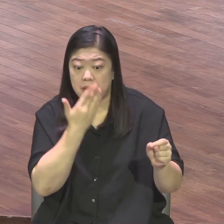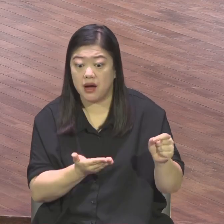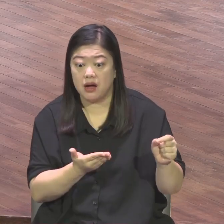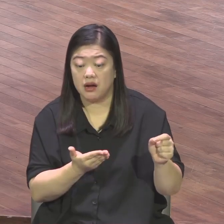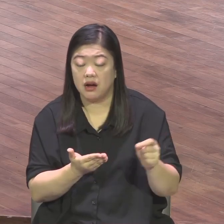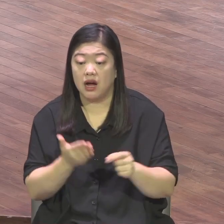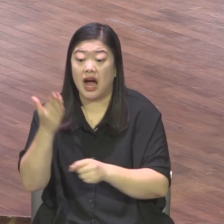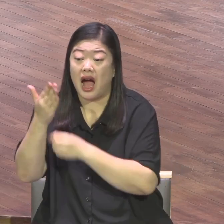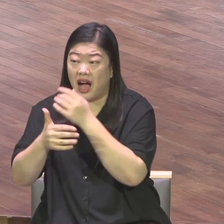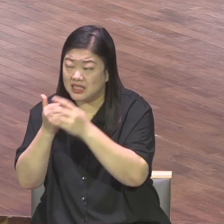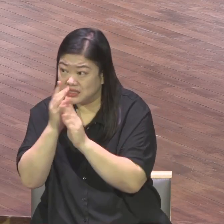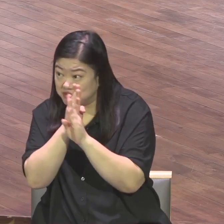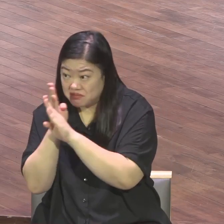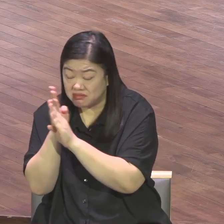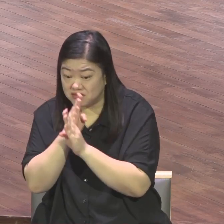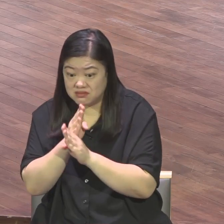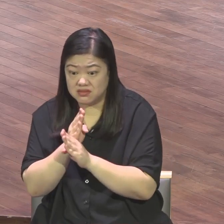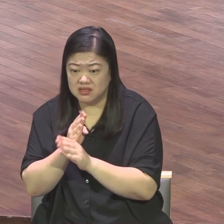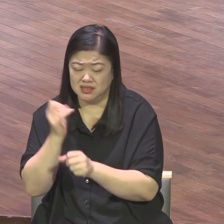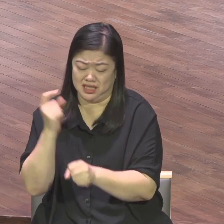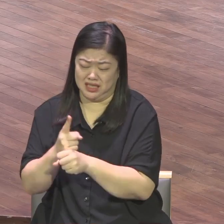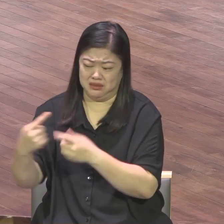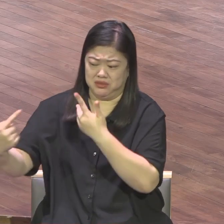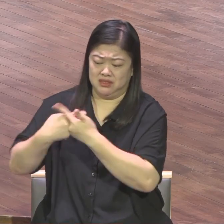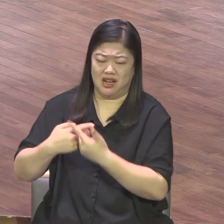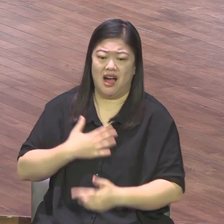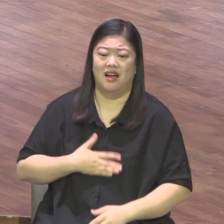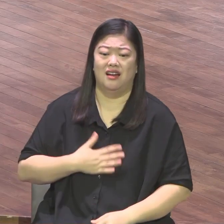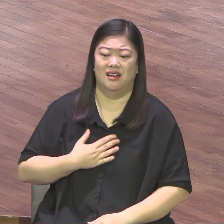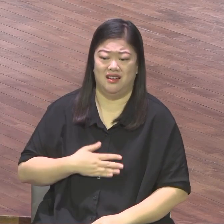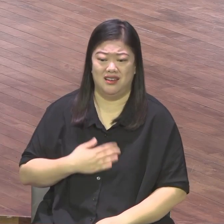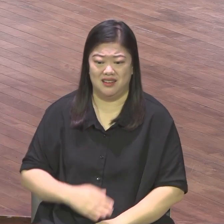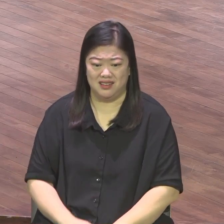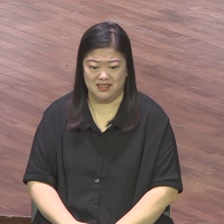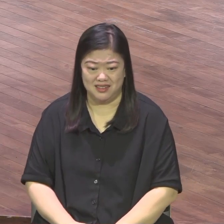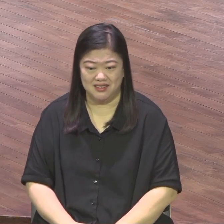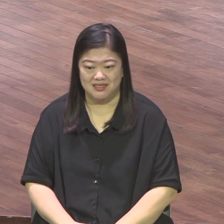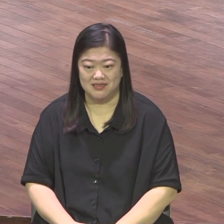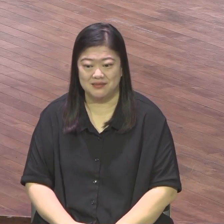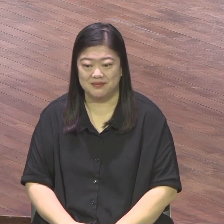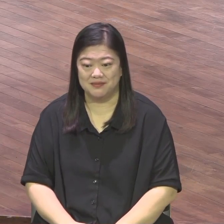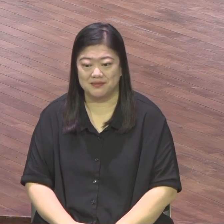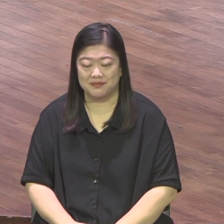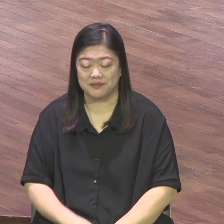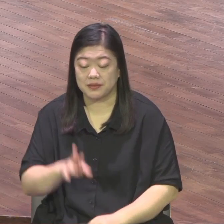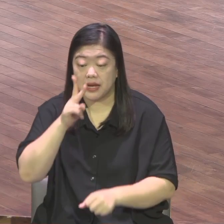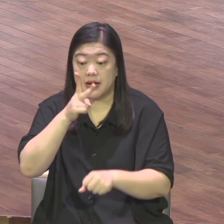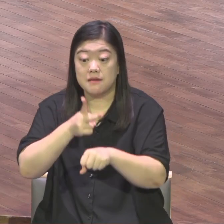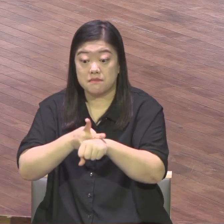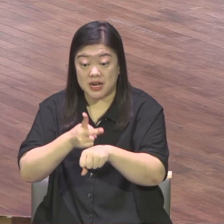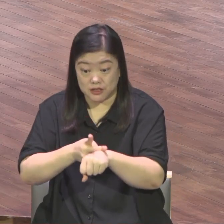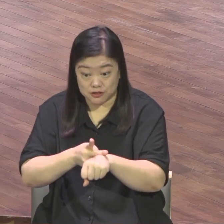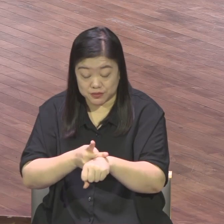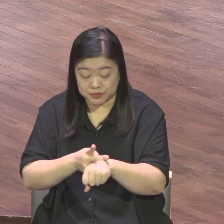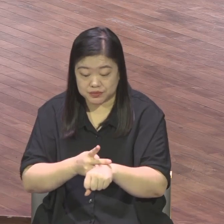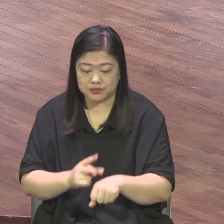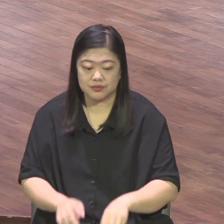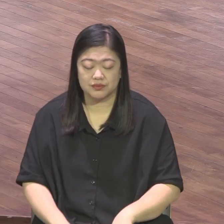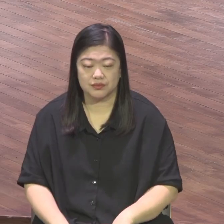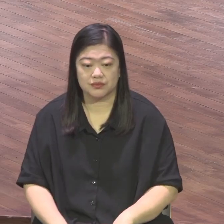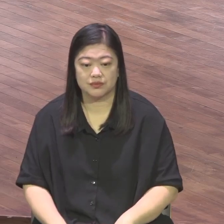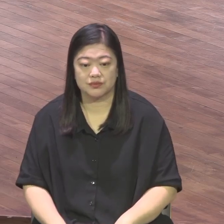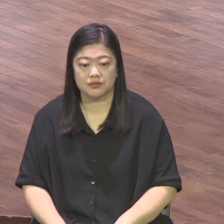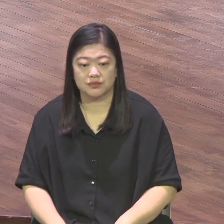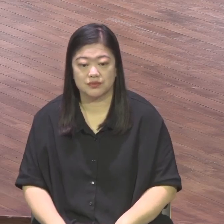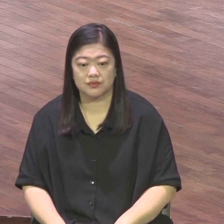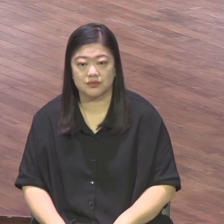아그리파 왕은요 바울에게 짧은 시간에 몇 마디 말로 자신을 설득해서 그리스도인이 되게 한다라고